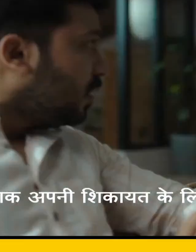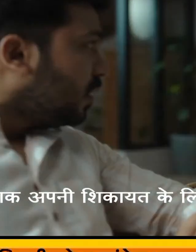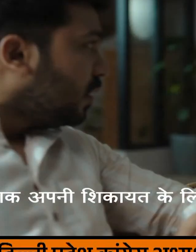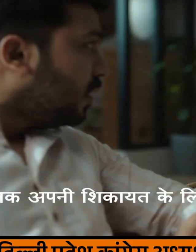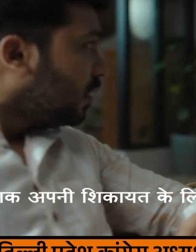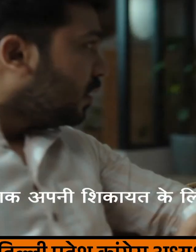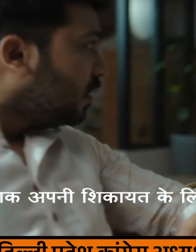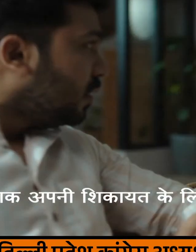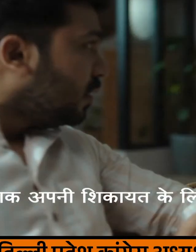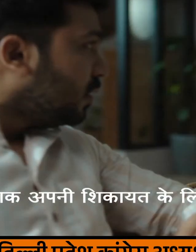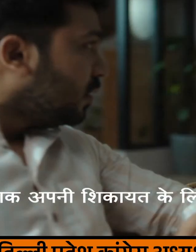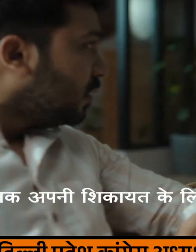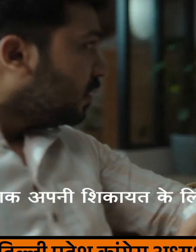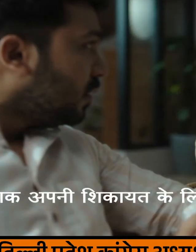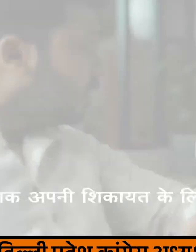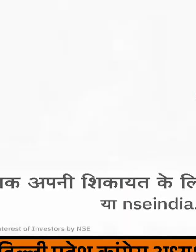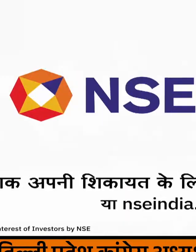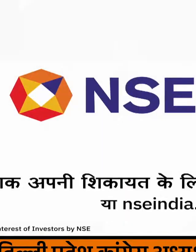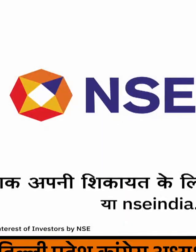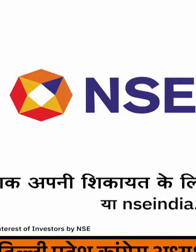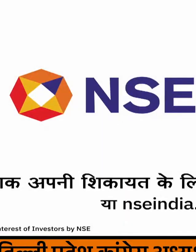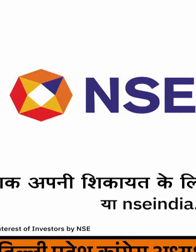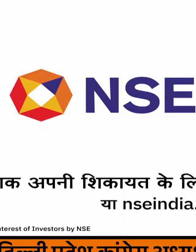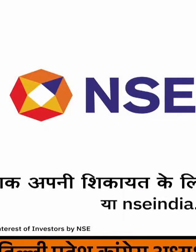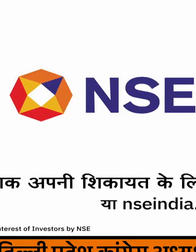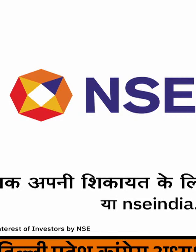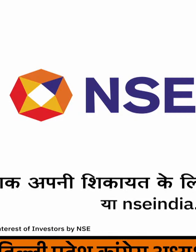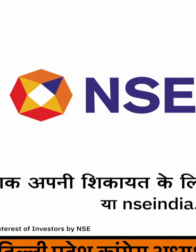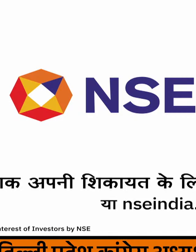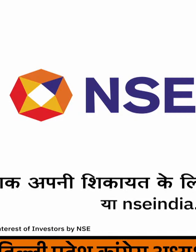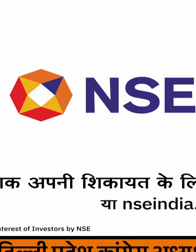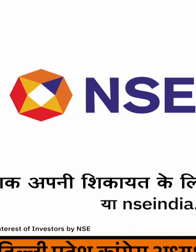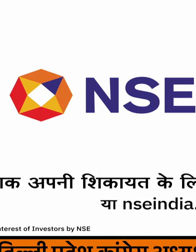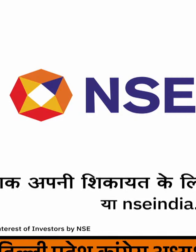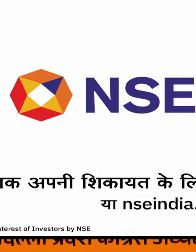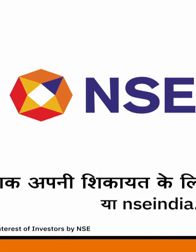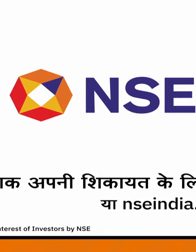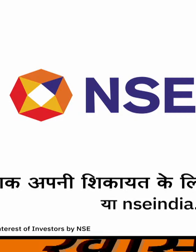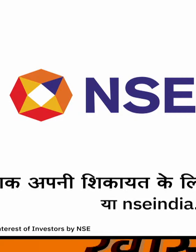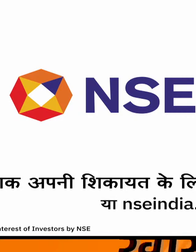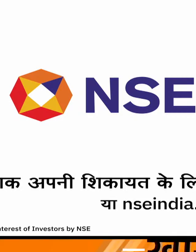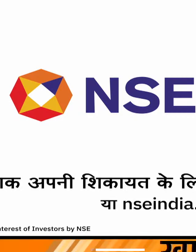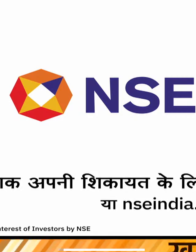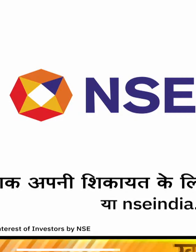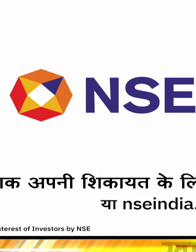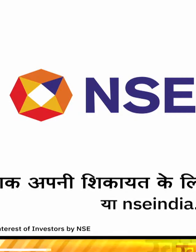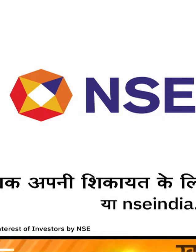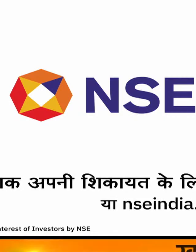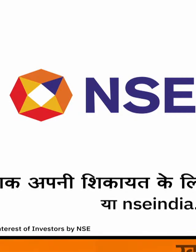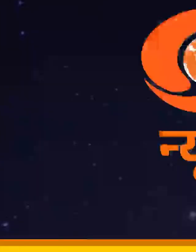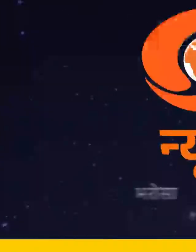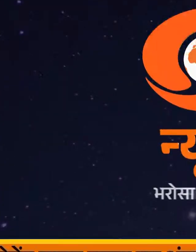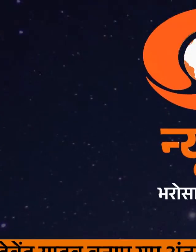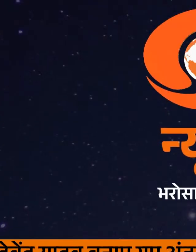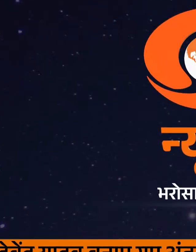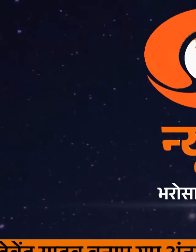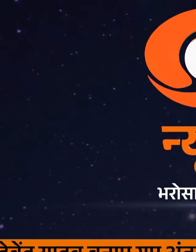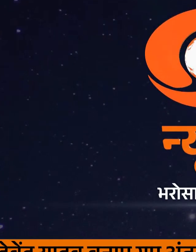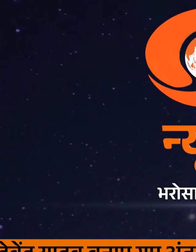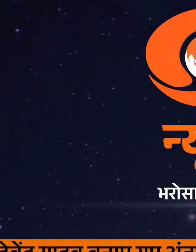सीखा? NSE की साइट पर। सोचकर समझकर इन्वेस्ट कर।